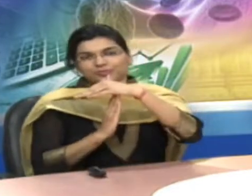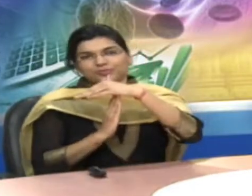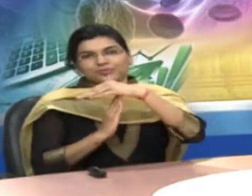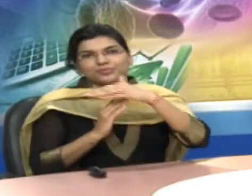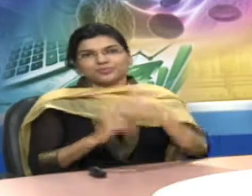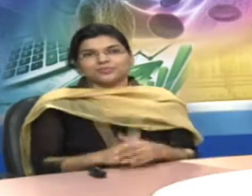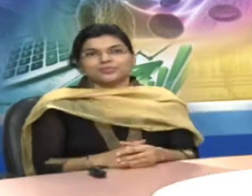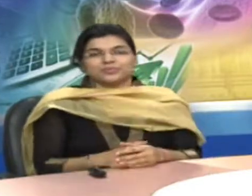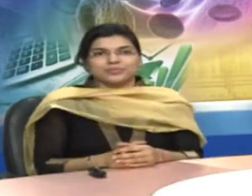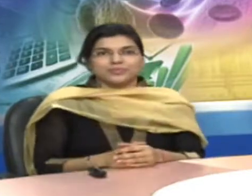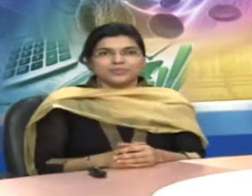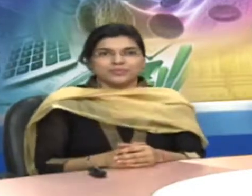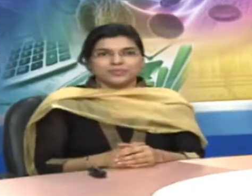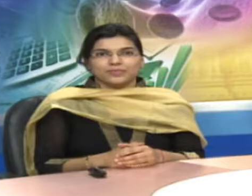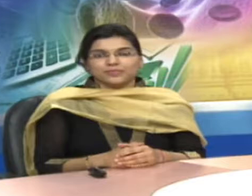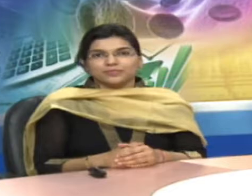Now let us take a break here.